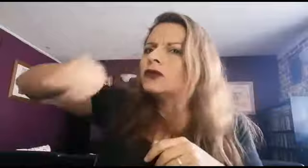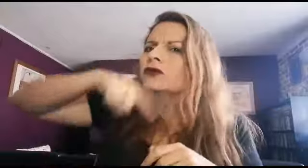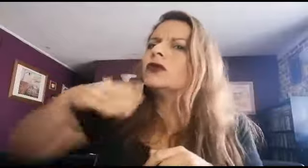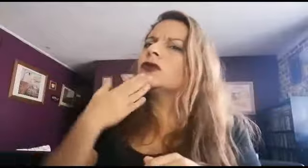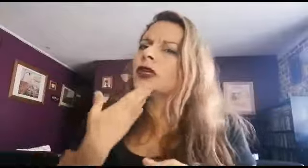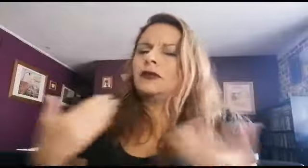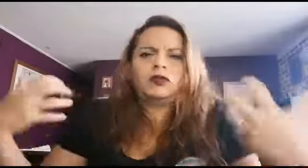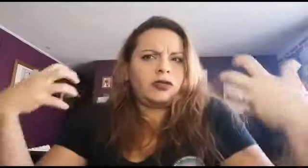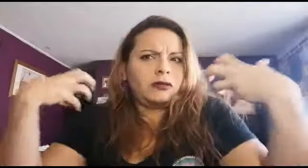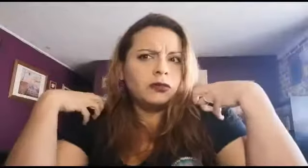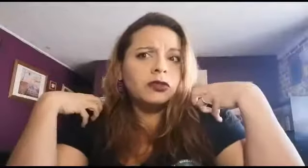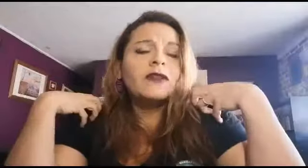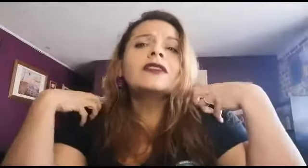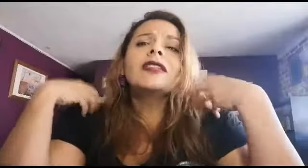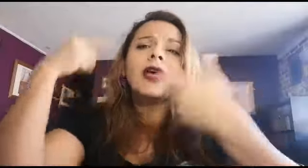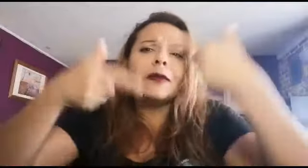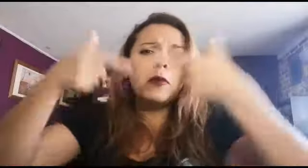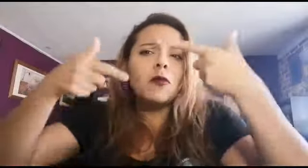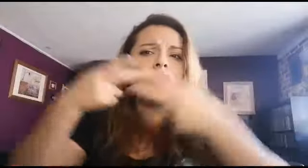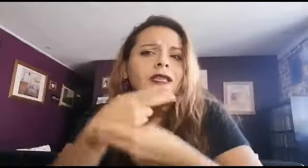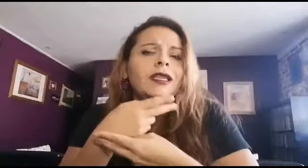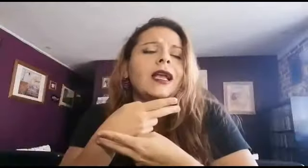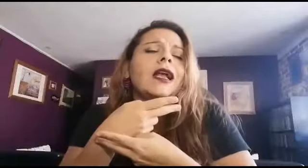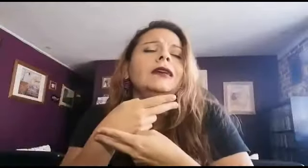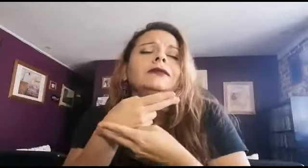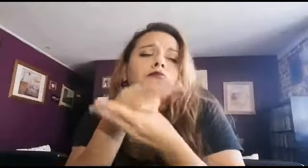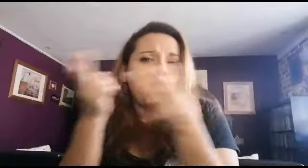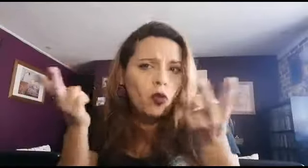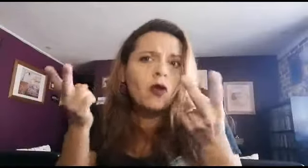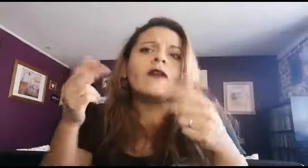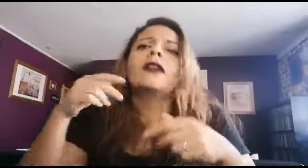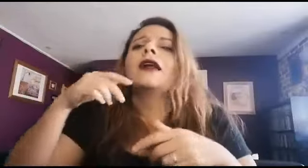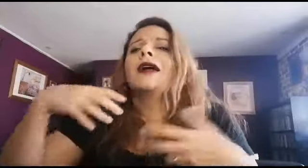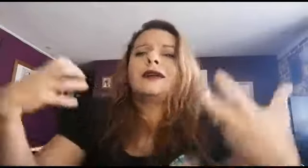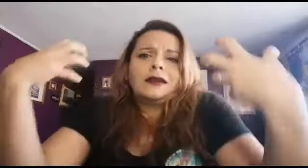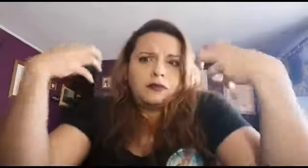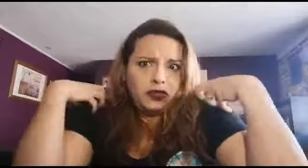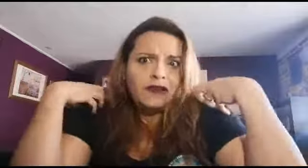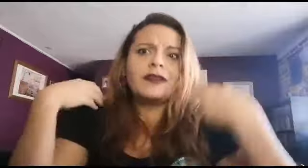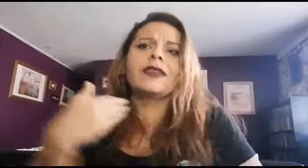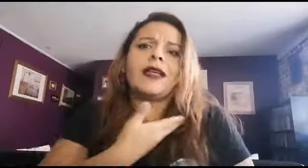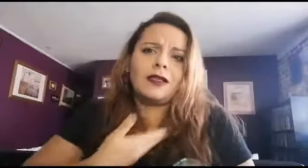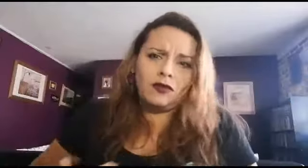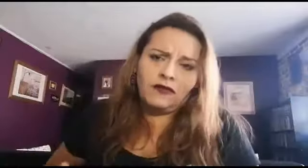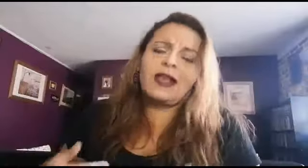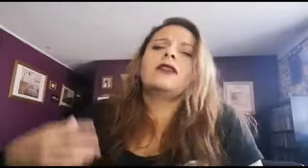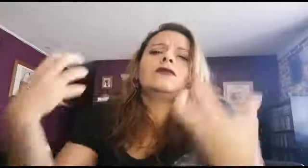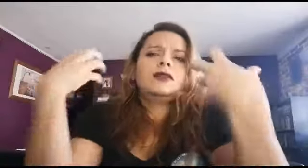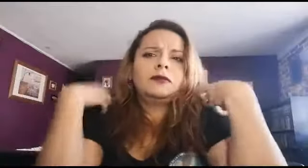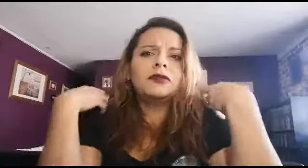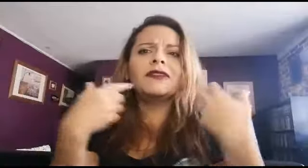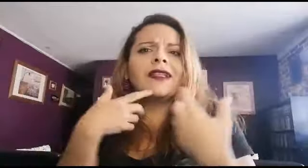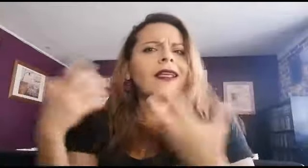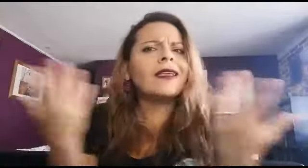de urgencia de la urgencia para esta información no es nuestra responsabilidad de que haya una